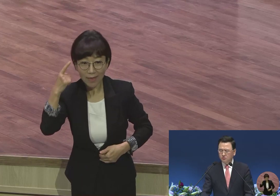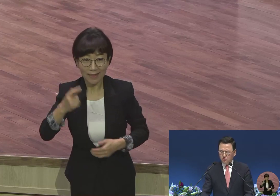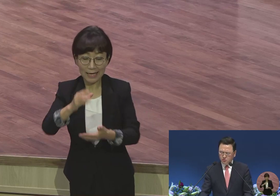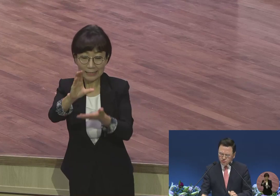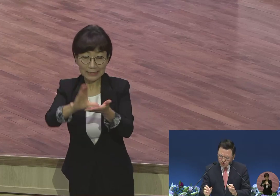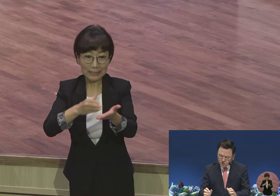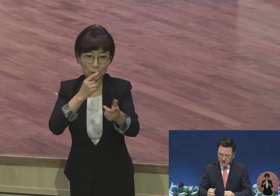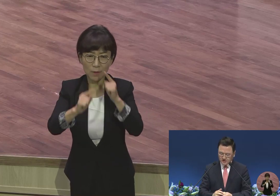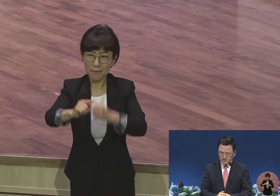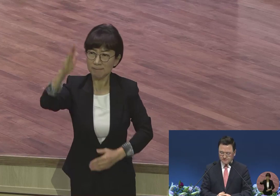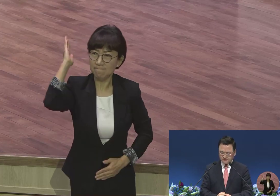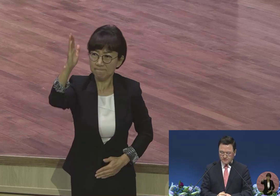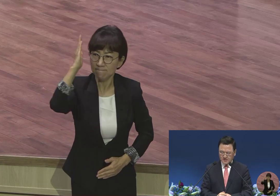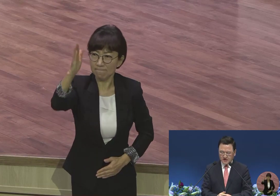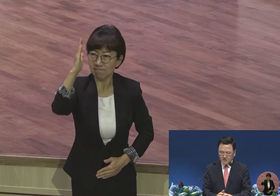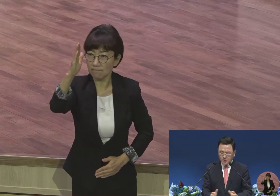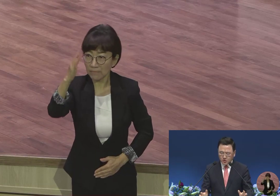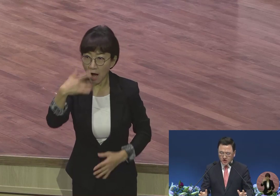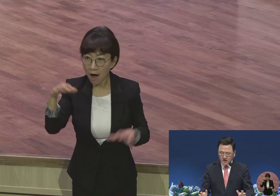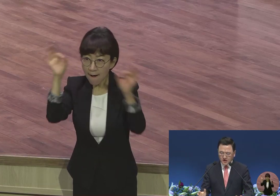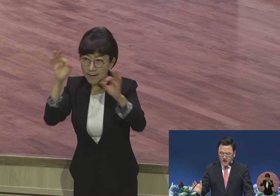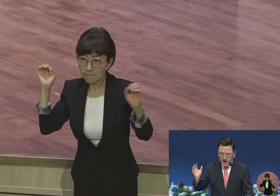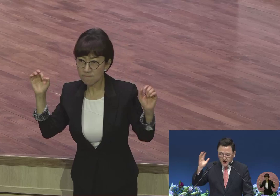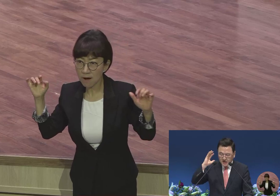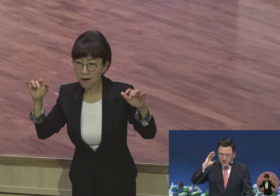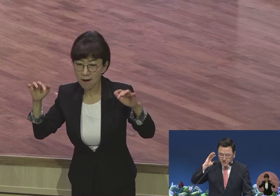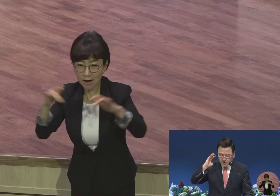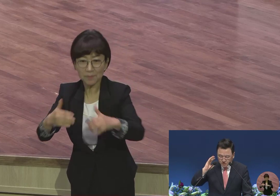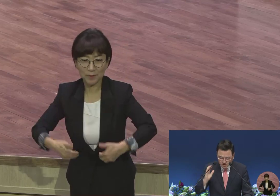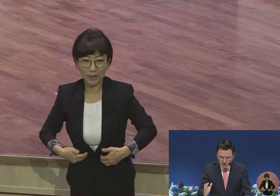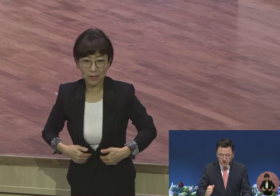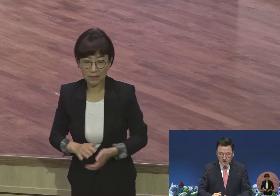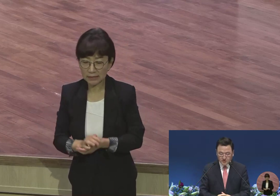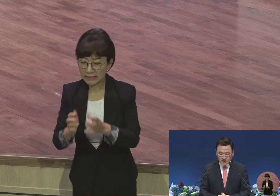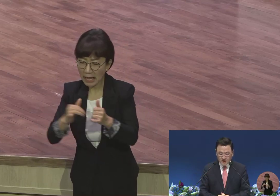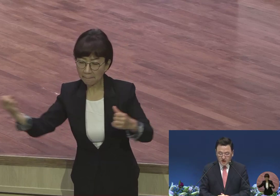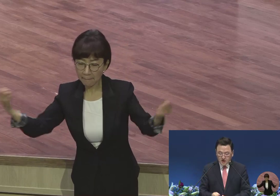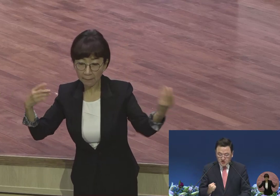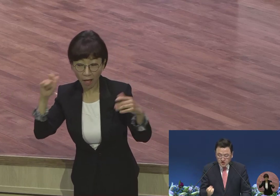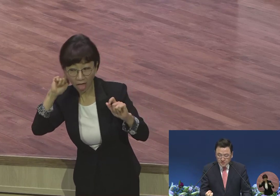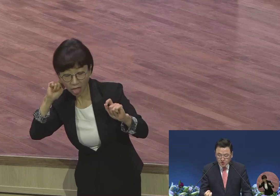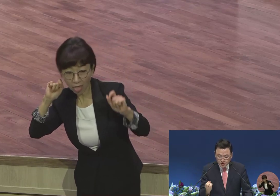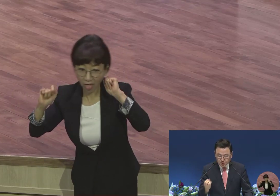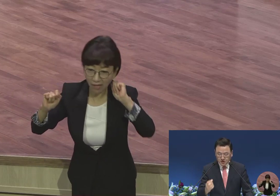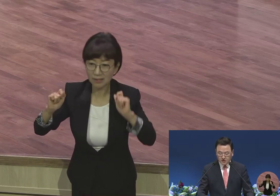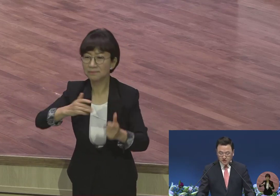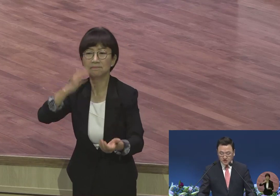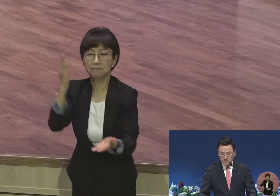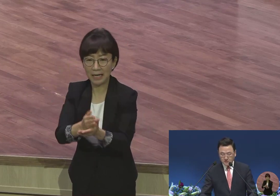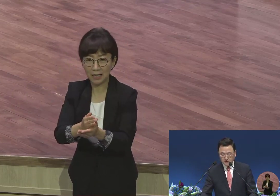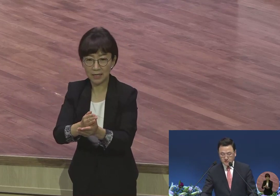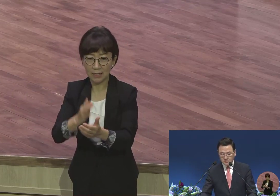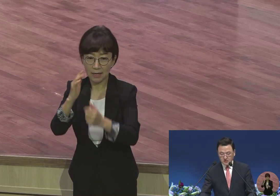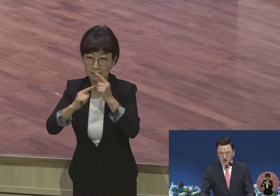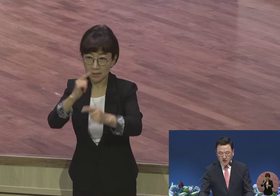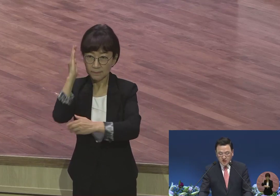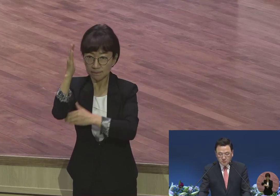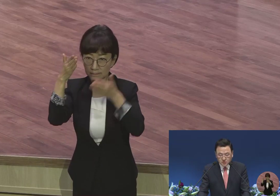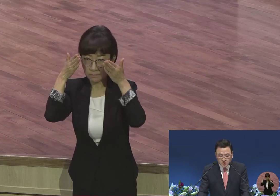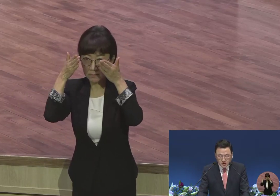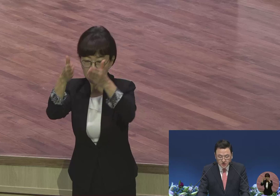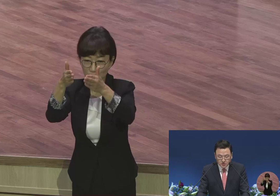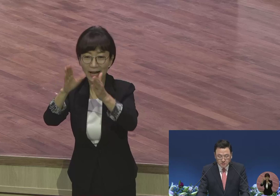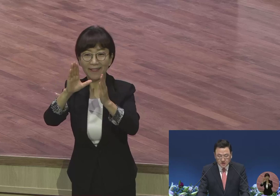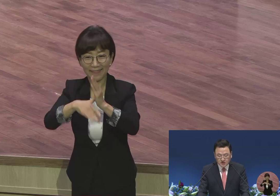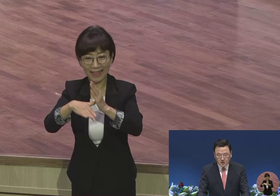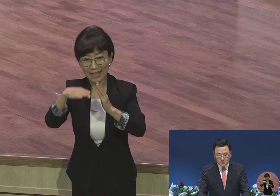강단에 무릎을 꿇으셔야 돼. 사람의 소리가 아니라 하나님의 음성을 들으셔야 됩니다. 그때부터 치유되거든요. 양의